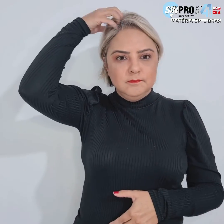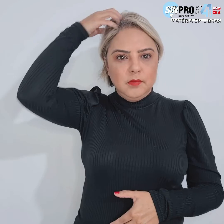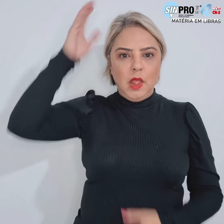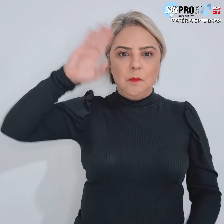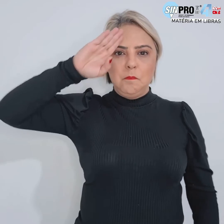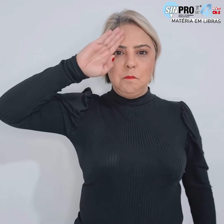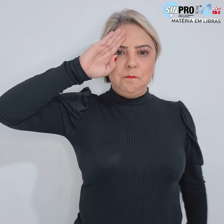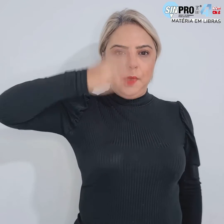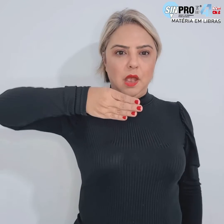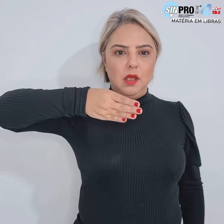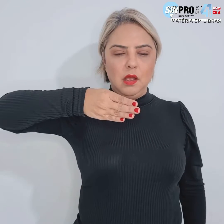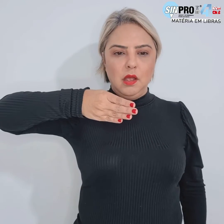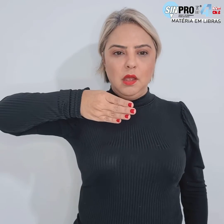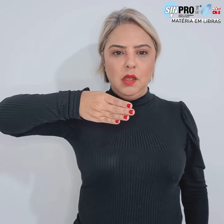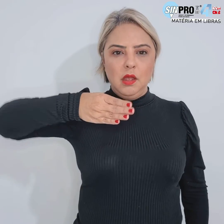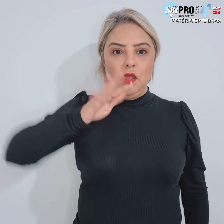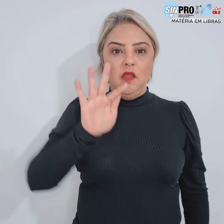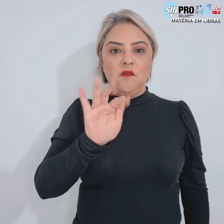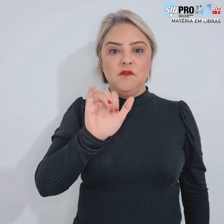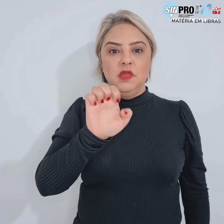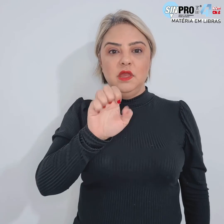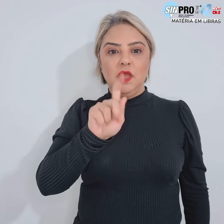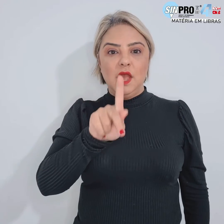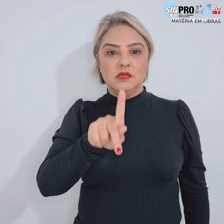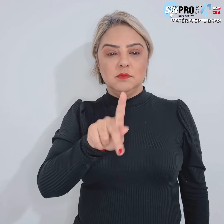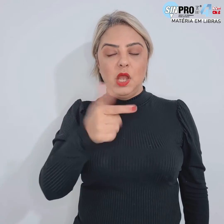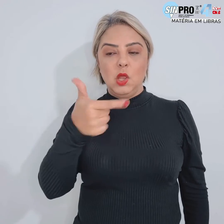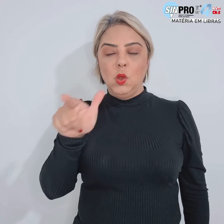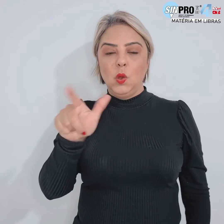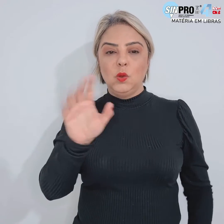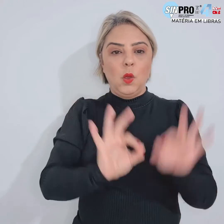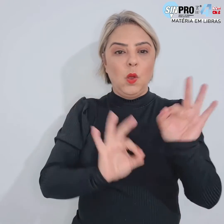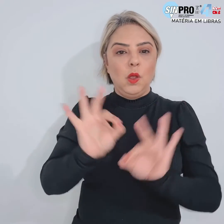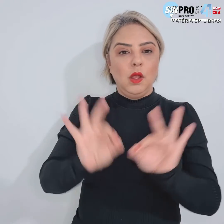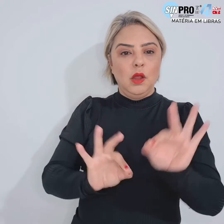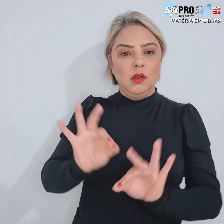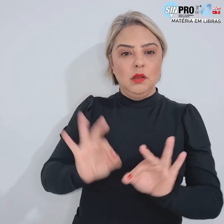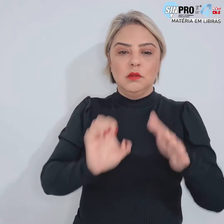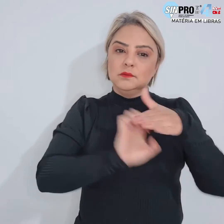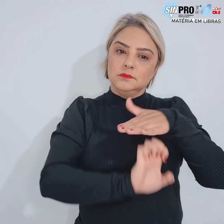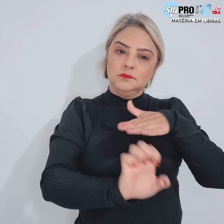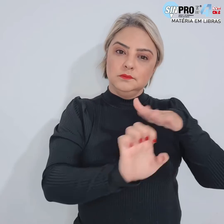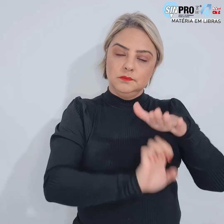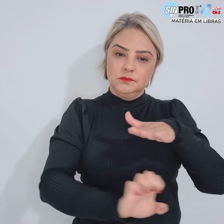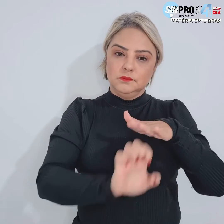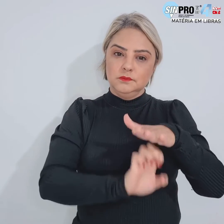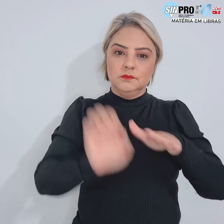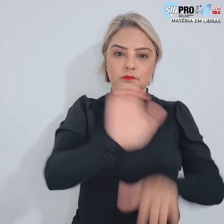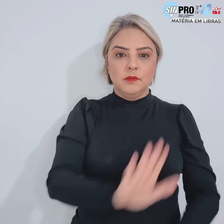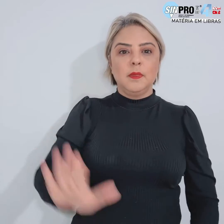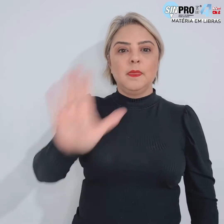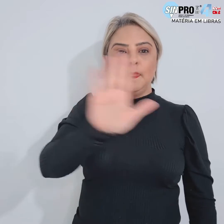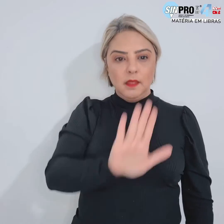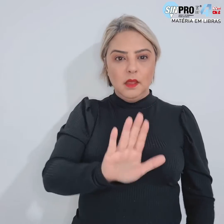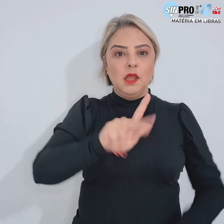das Forças Armadas, pela Fiesp e outras organizações empresariais nacionais